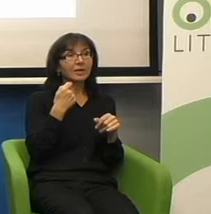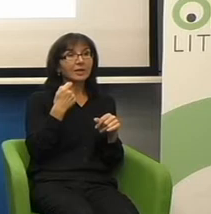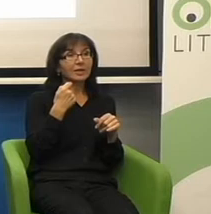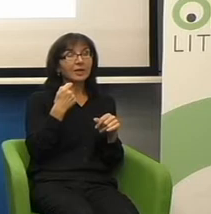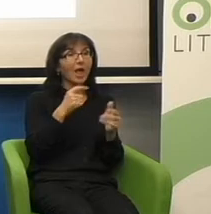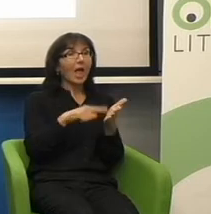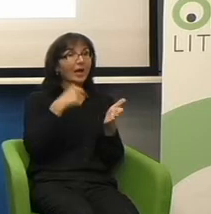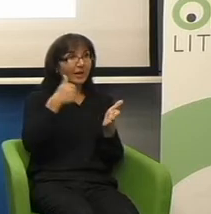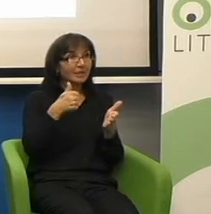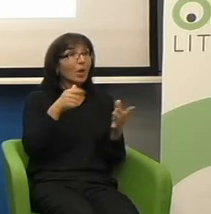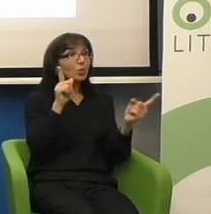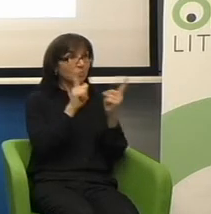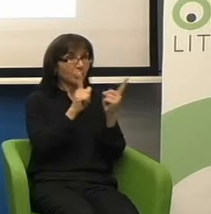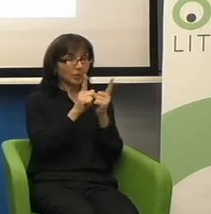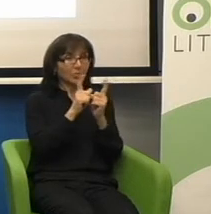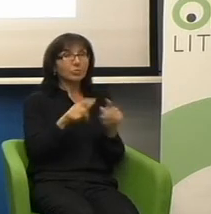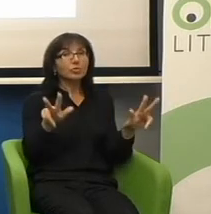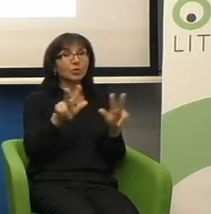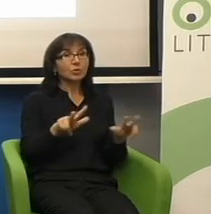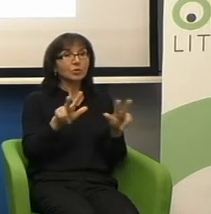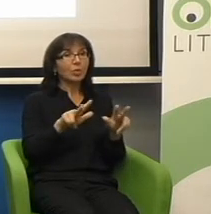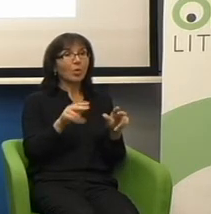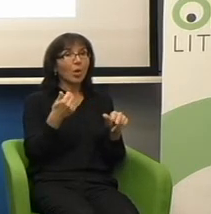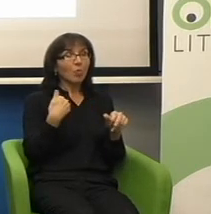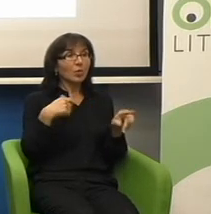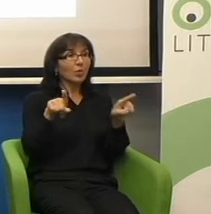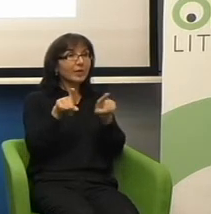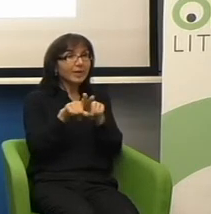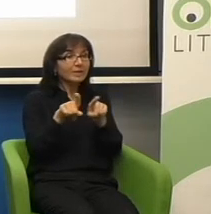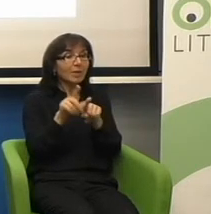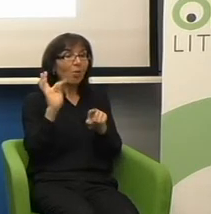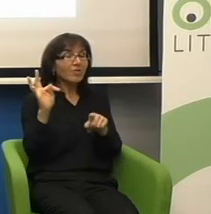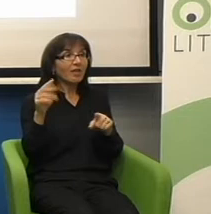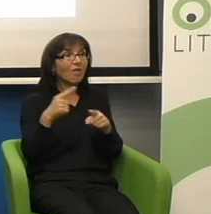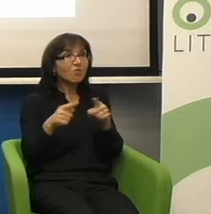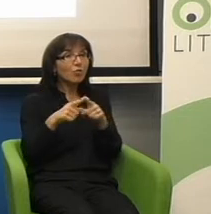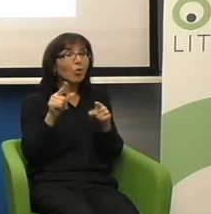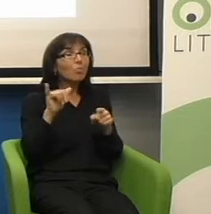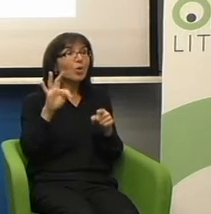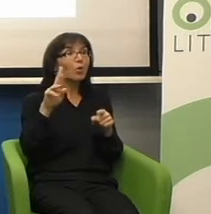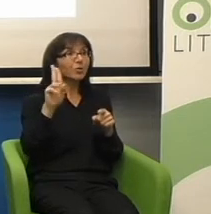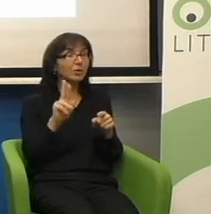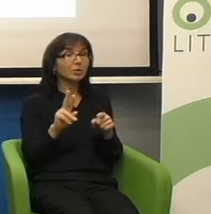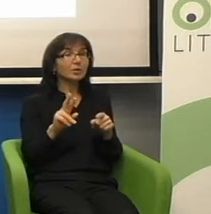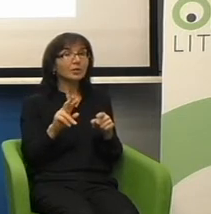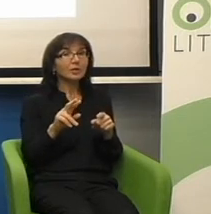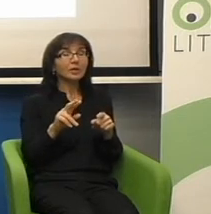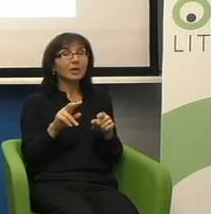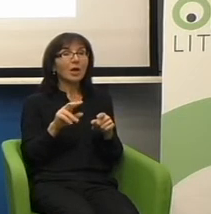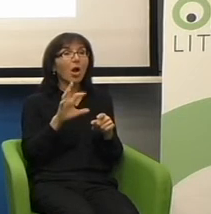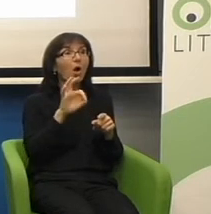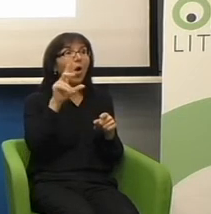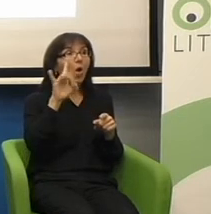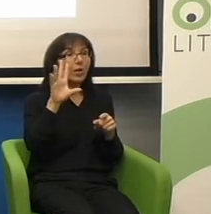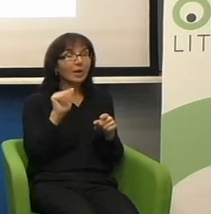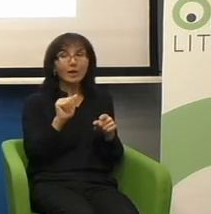był na Ukrainie przynajmniej raz i spotkał się z tą rodziną. Był tam też jej wnuk Piotr i Olga